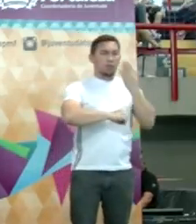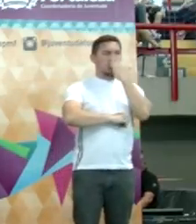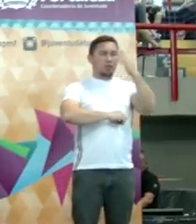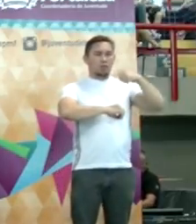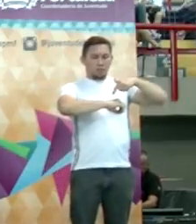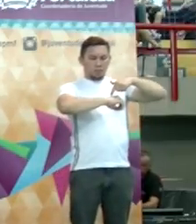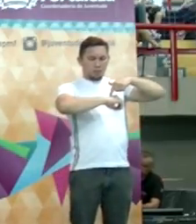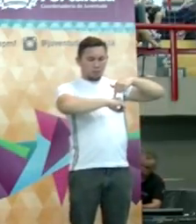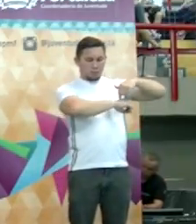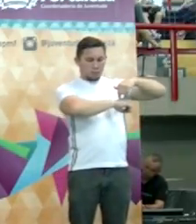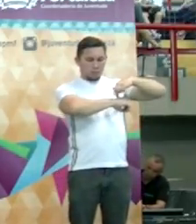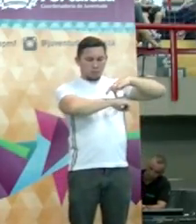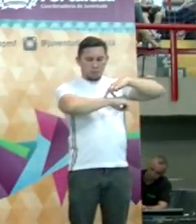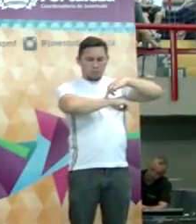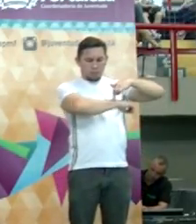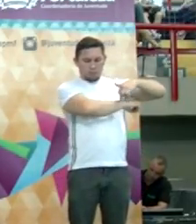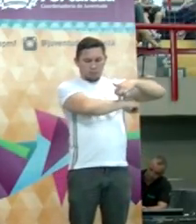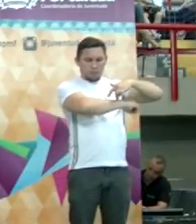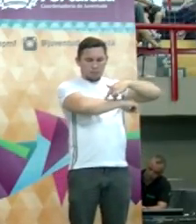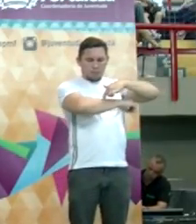frente. Cadê o atrito?